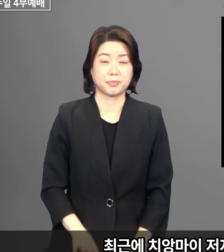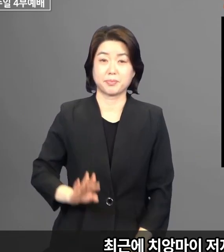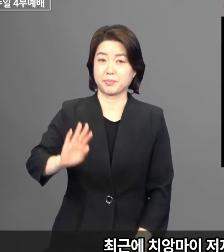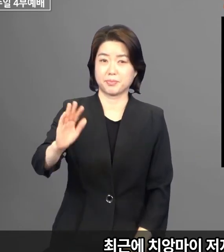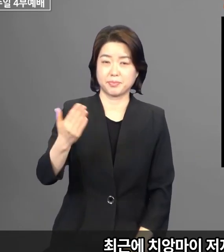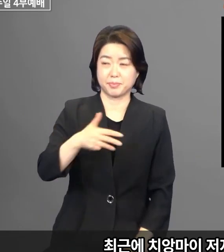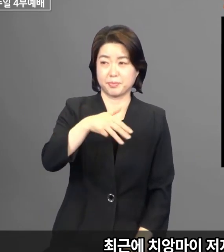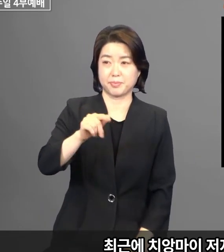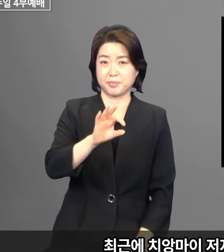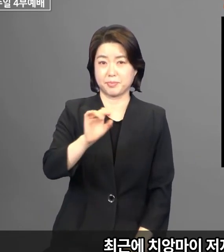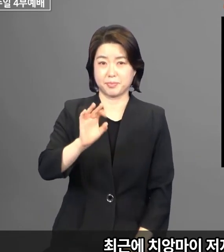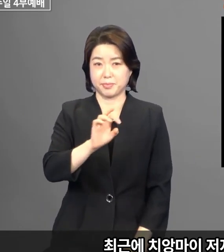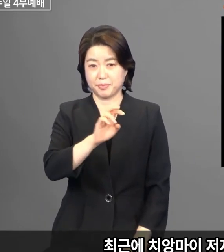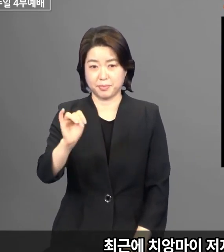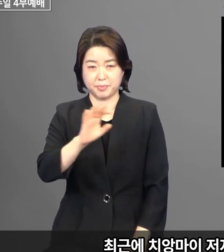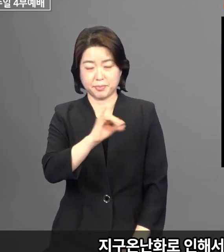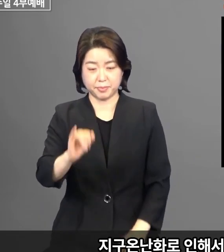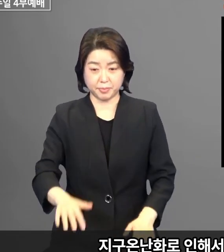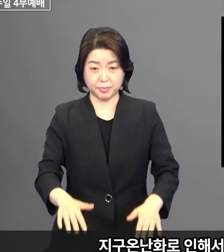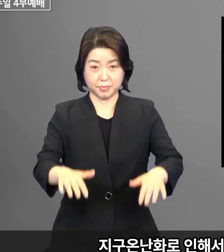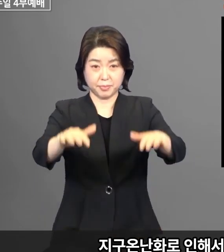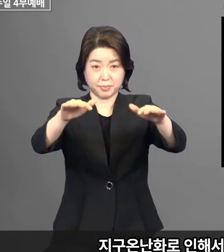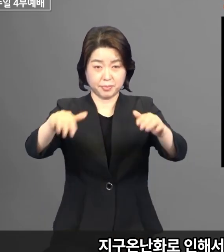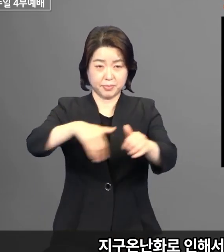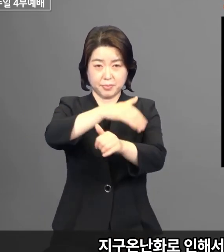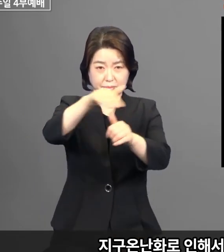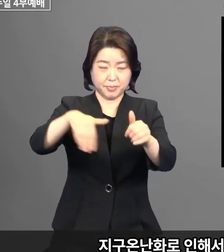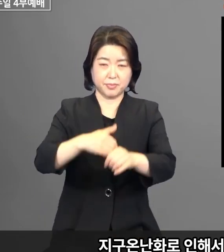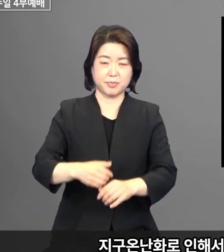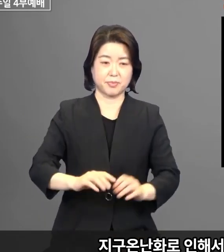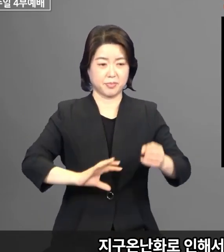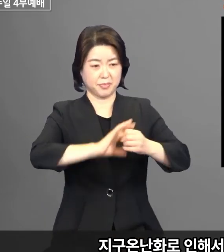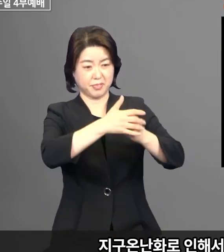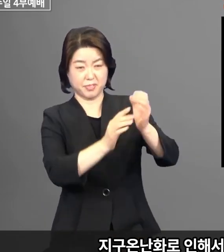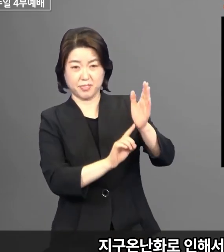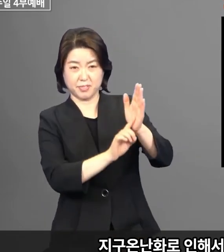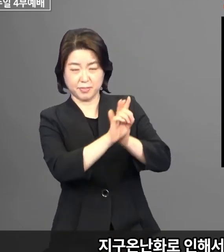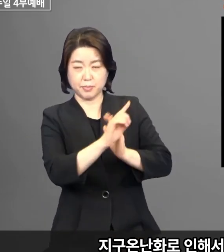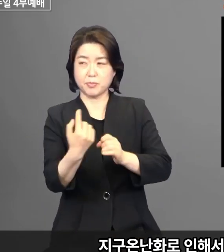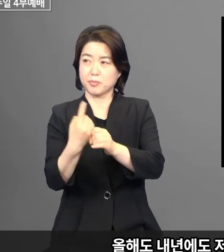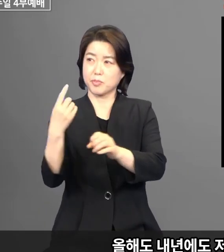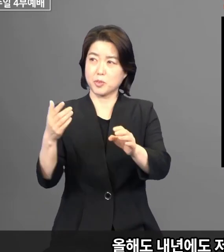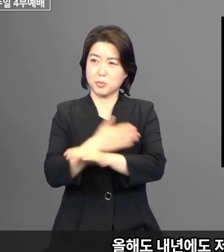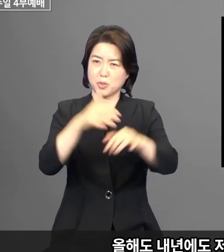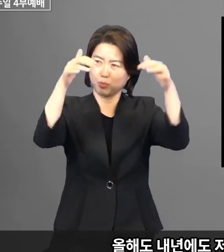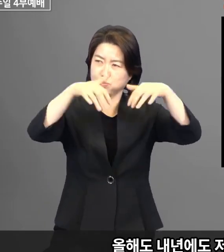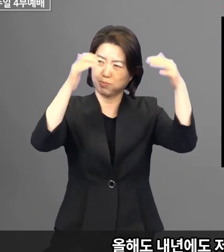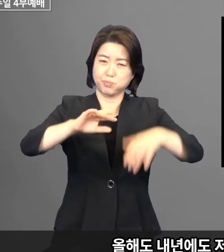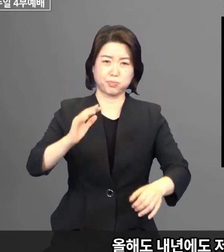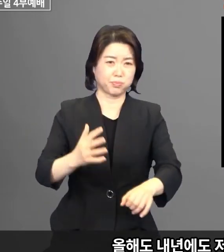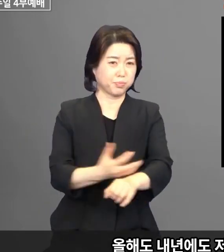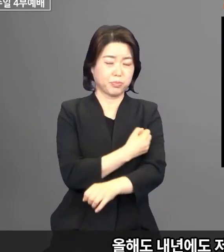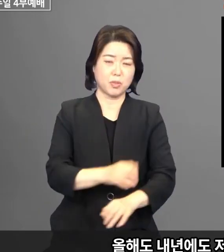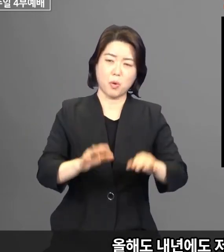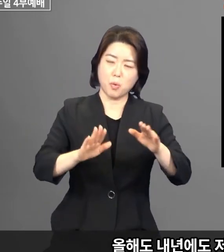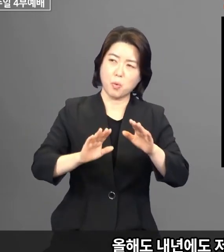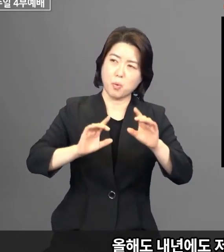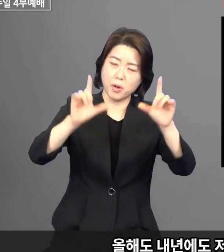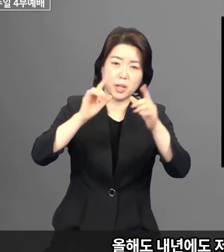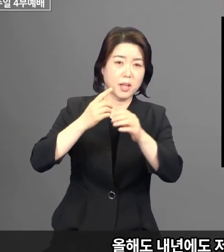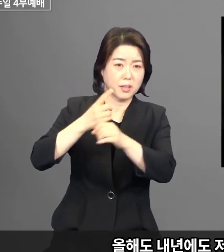최근에 치앙마이 저지대 침수 상황입니다. 지구온난화로 인해서 작년부터 시작되었고 올해도 내년에도